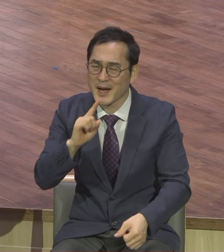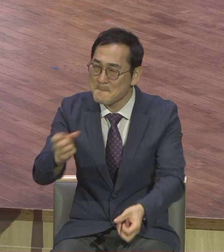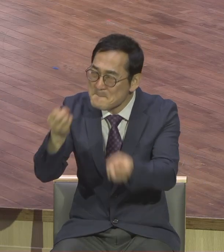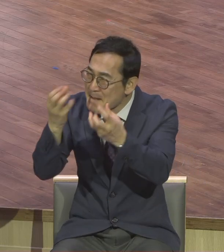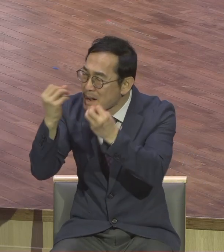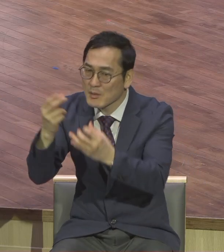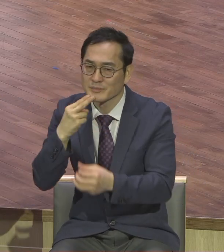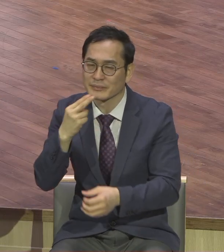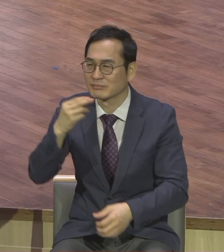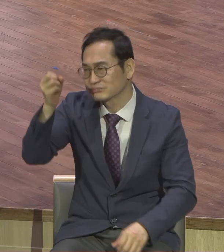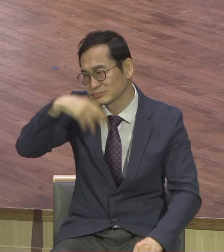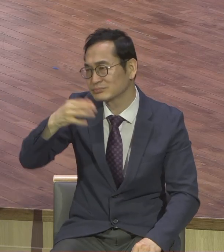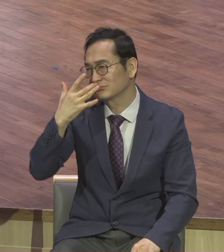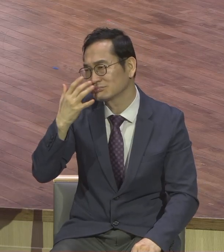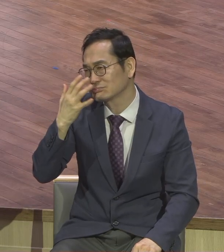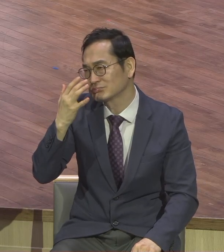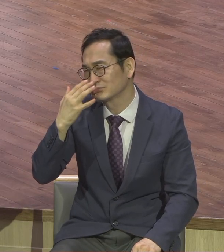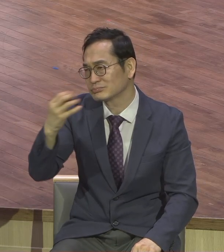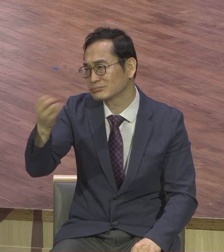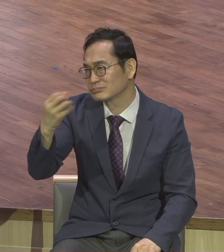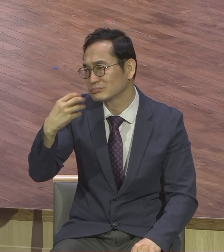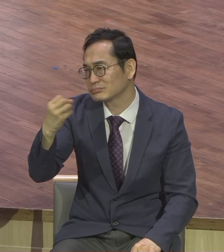어마어마한 능력을 모르는